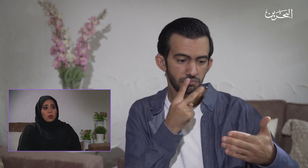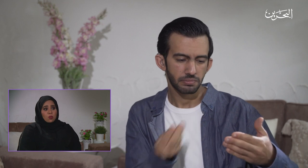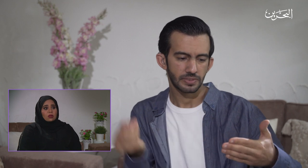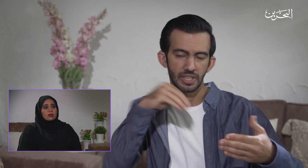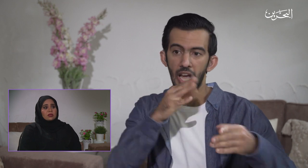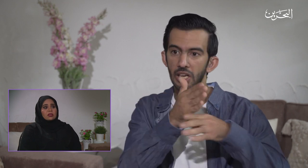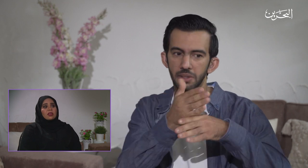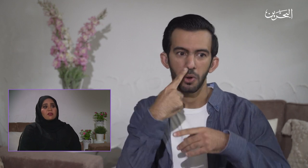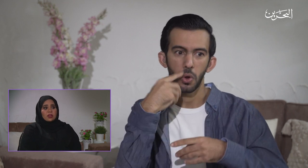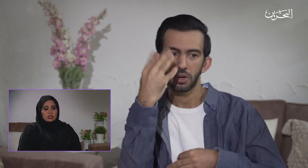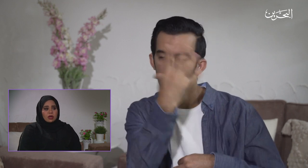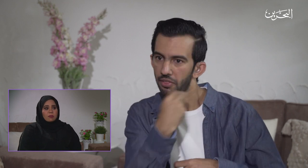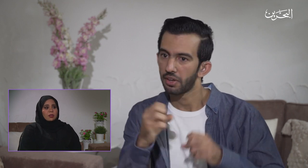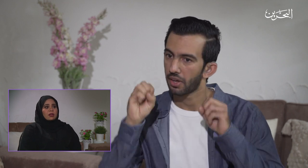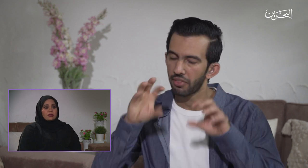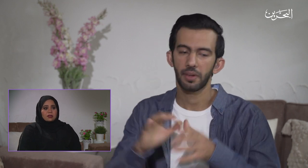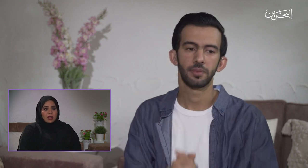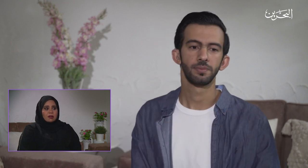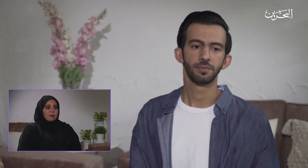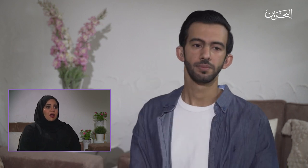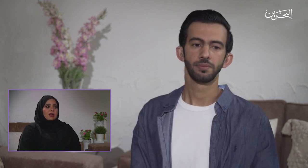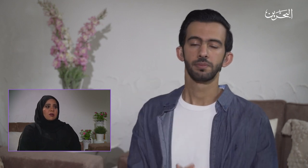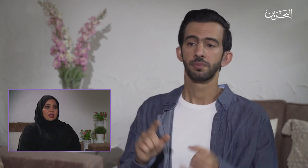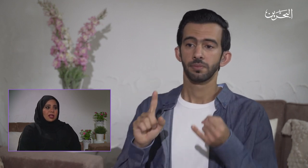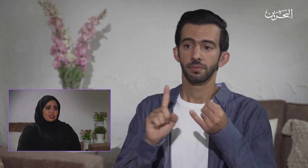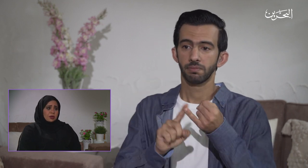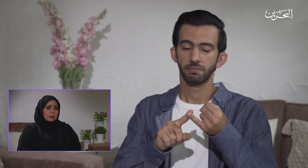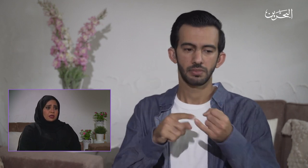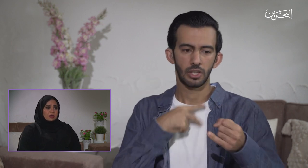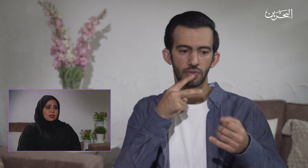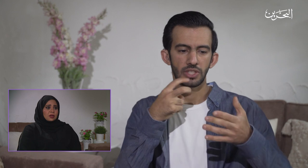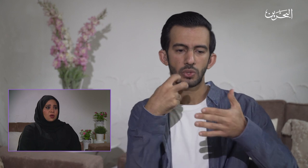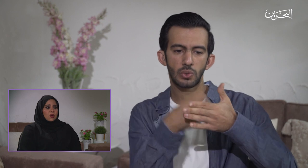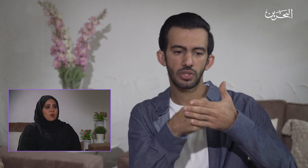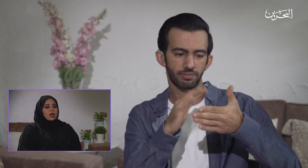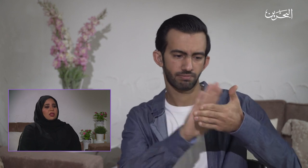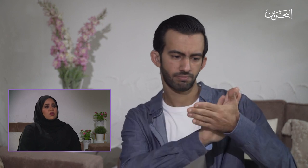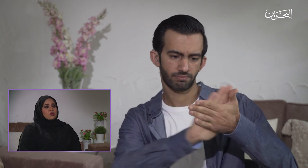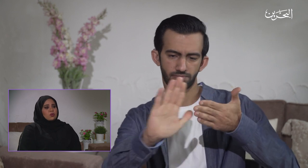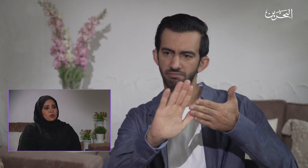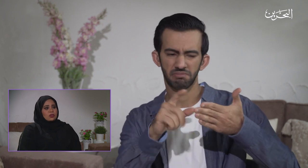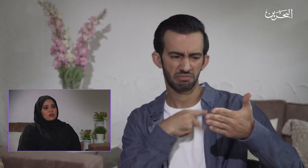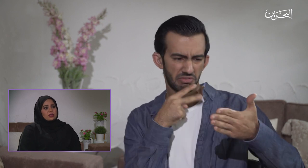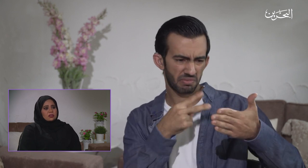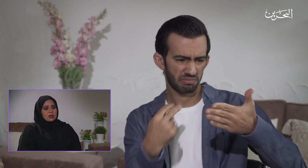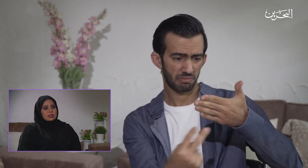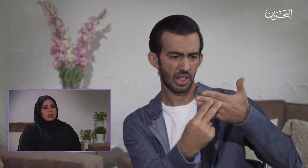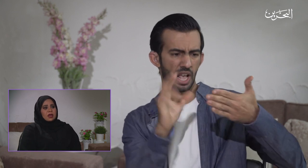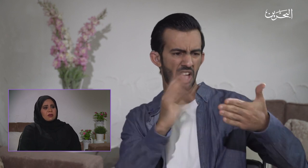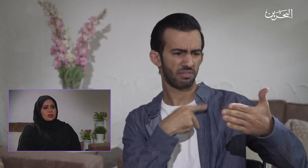فيطور يضيف اشياء مثلا يدخل معها المادة الخشب. وايضا يقول يشوف الجزاز، فيشوف